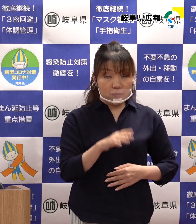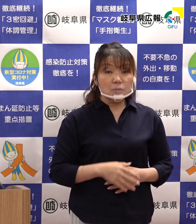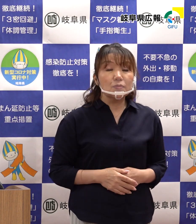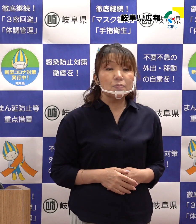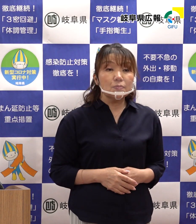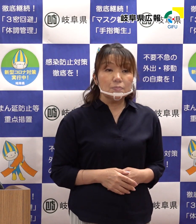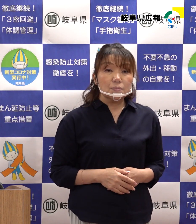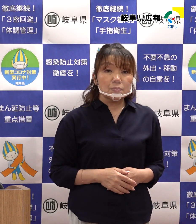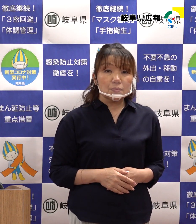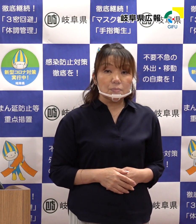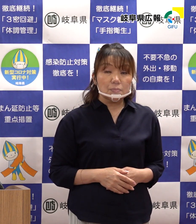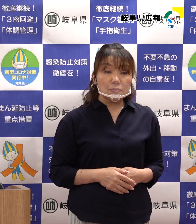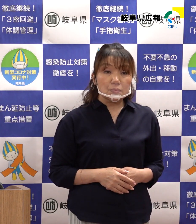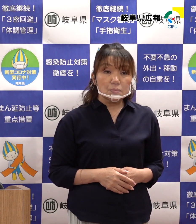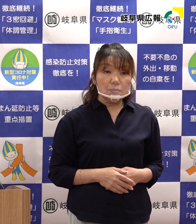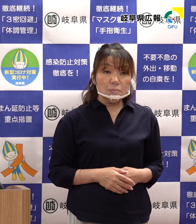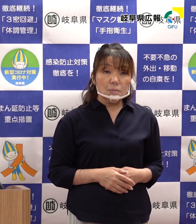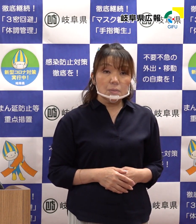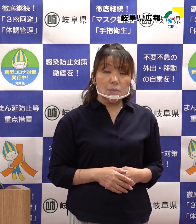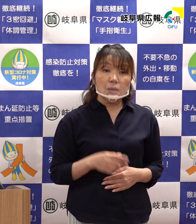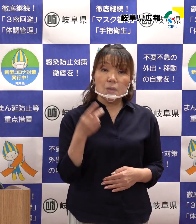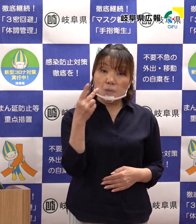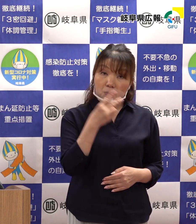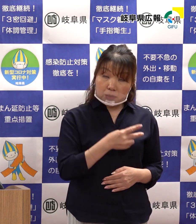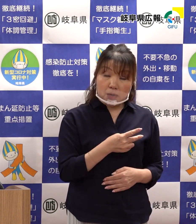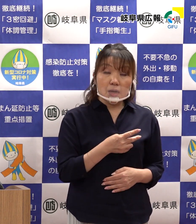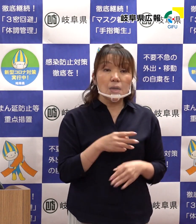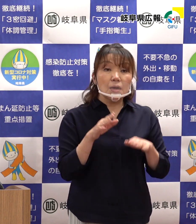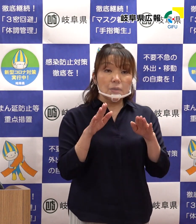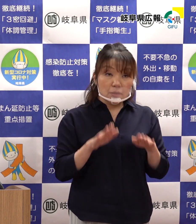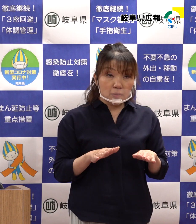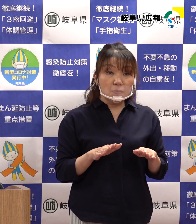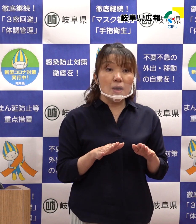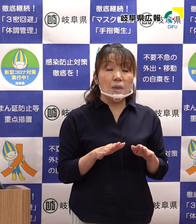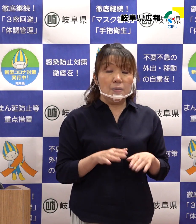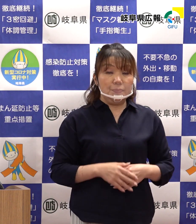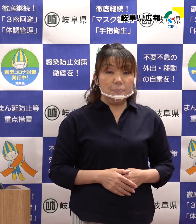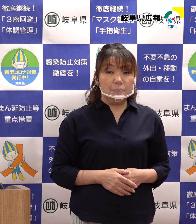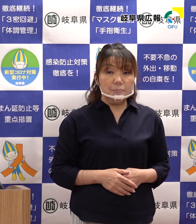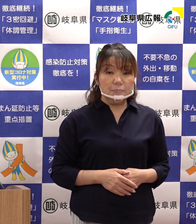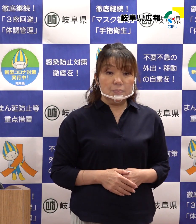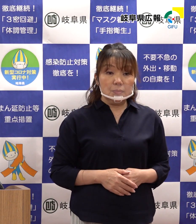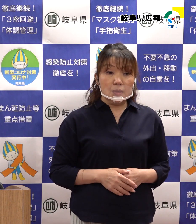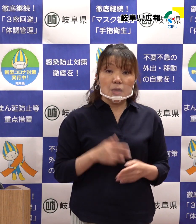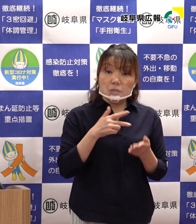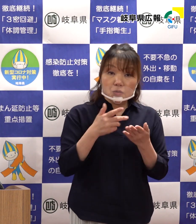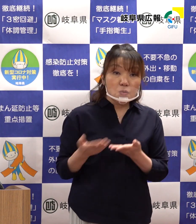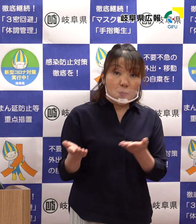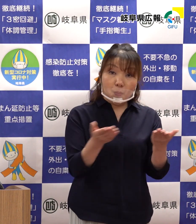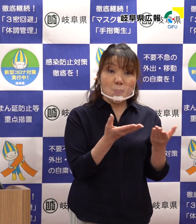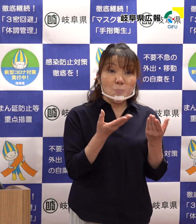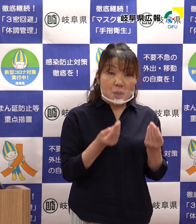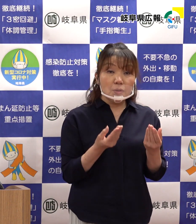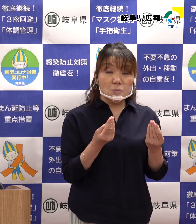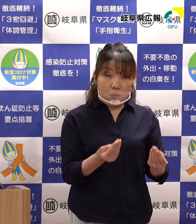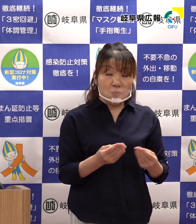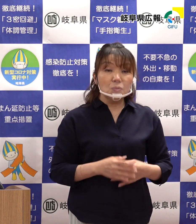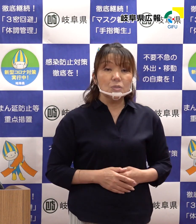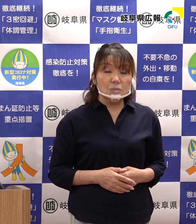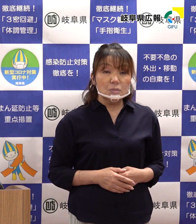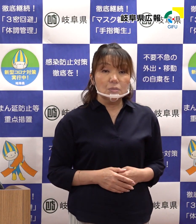ます。で、他方、まさにこの時を同じくして、お手元の資料にありますように、